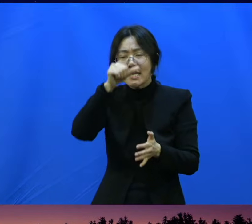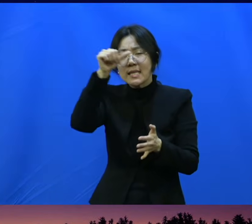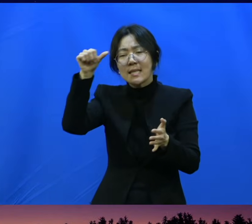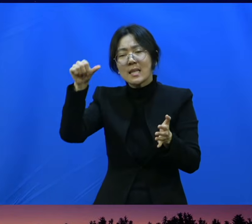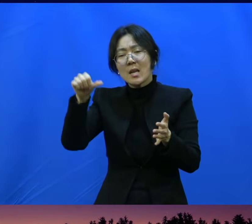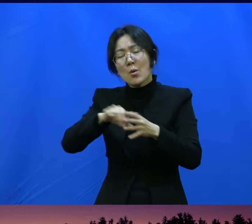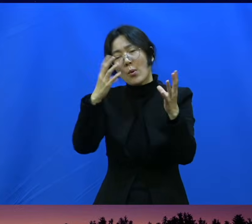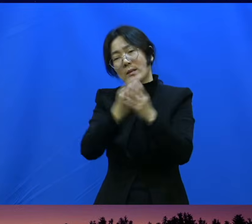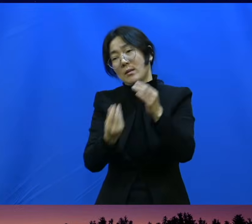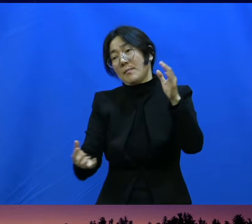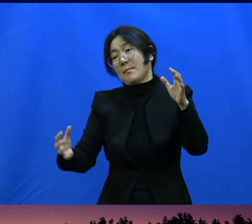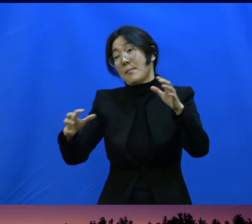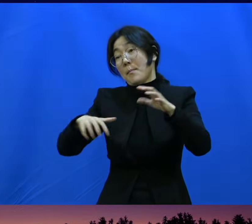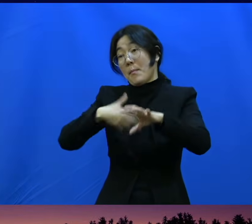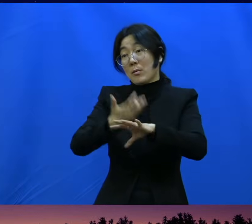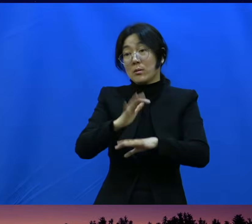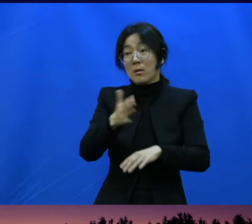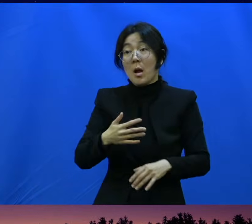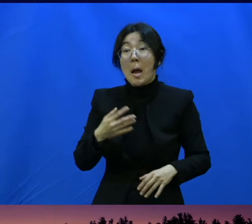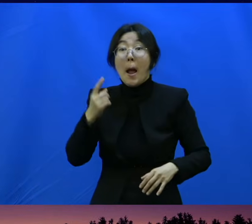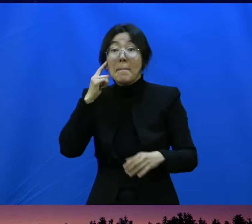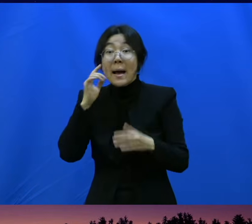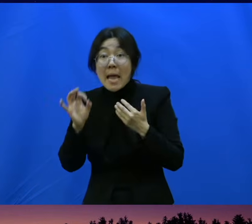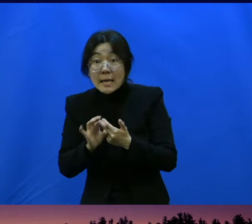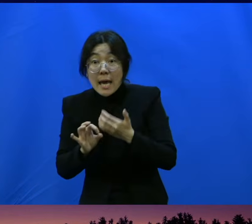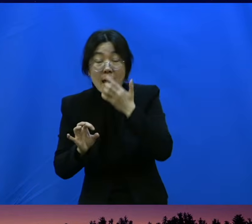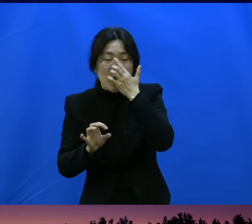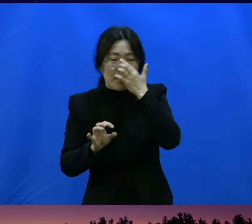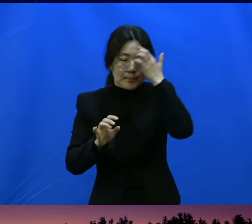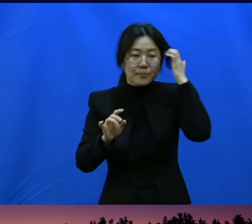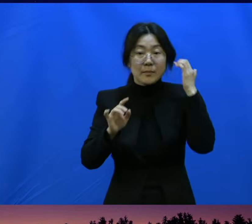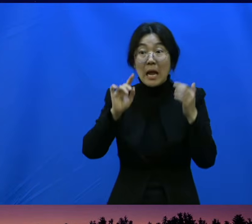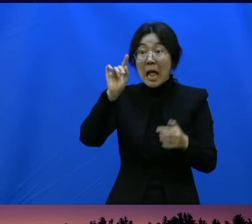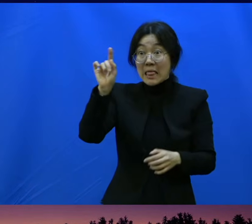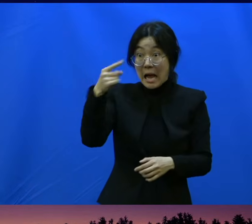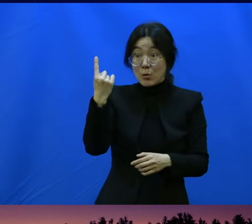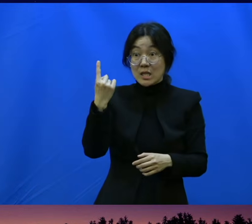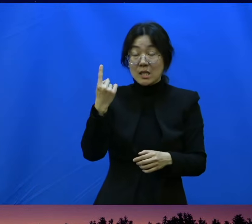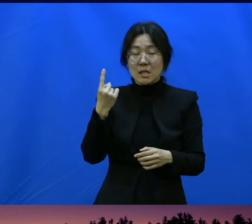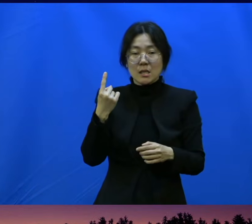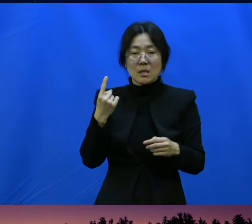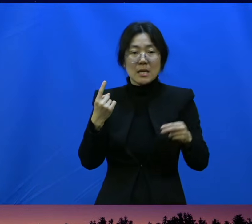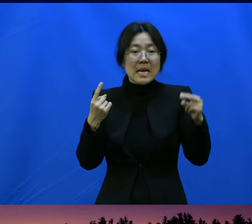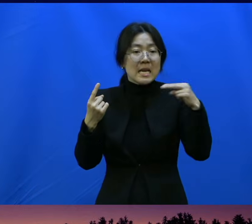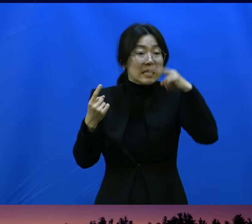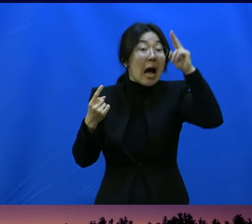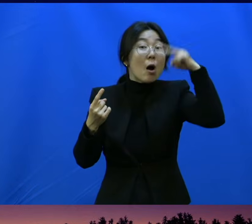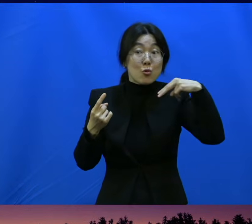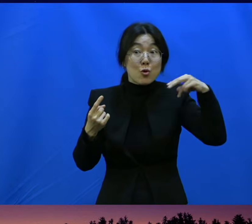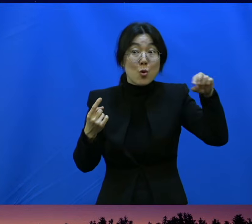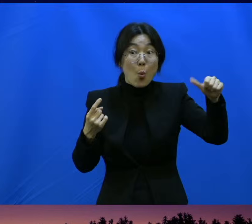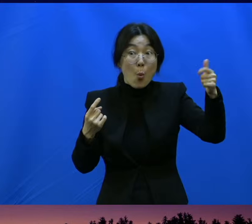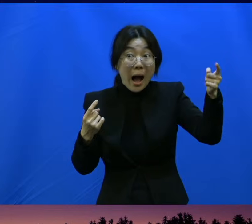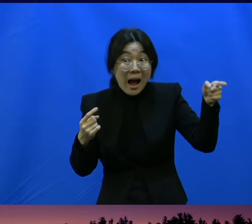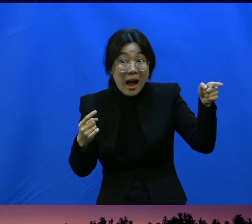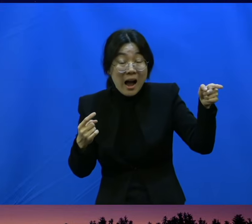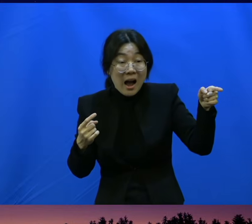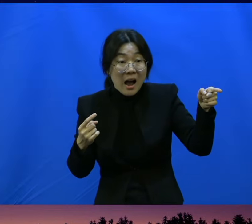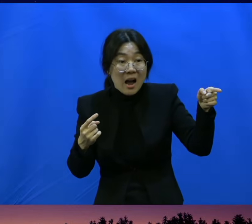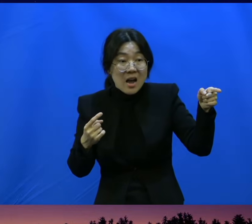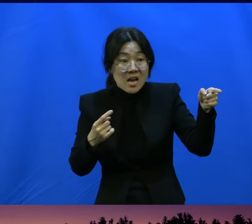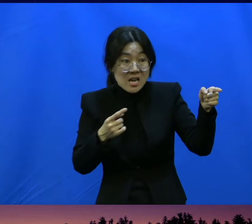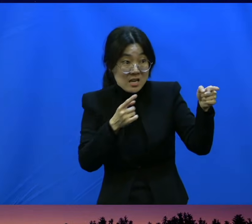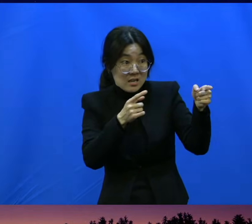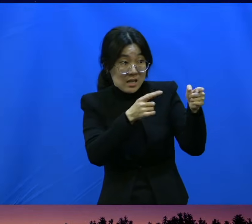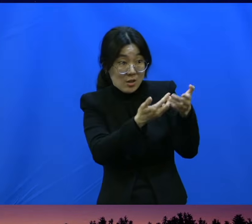자신의 문제로 도피만 했던, 그래서 살기 위해서 몸부림치고 미친 채까지 했던 자기의 자존심마저